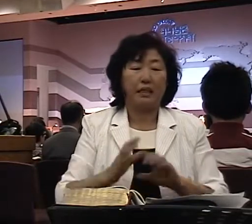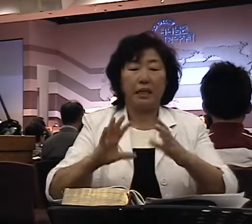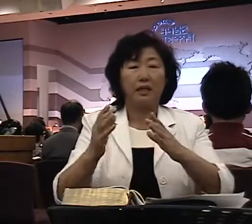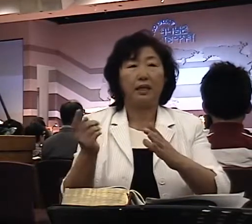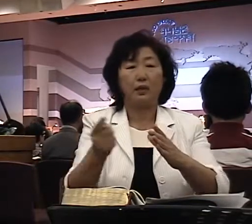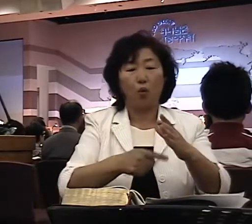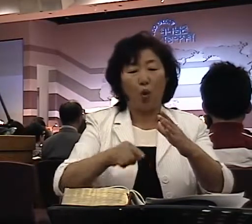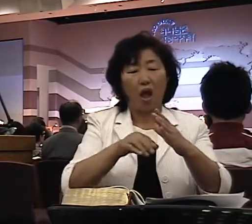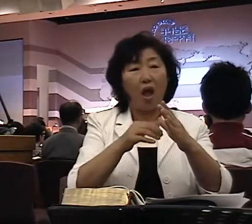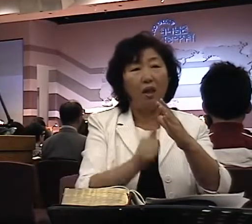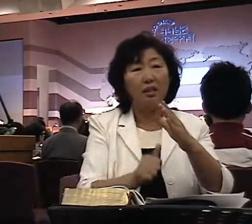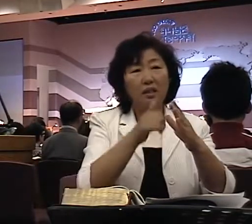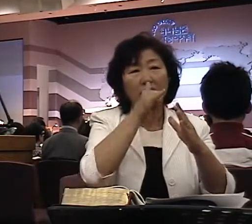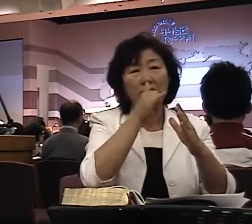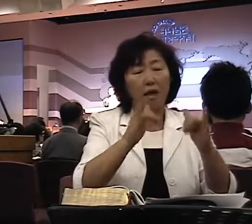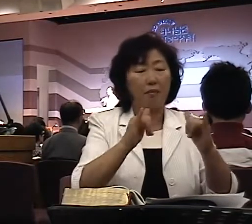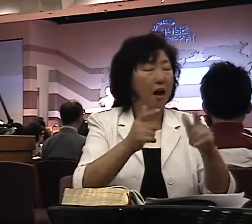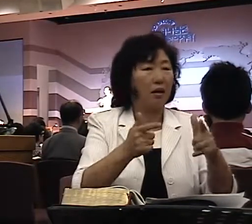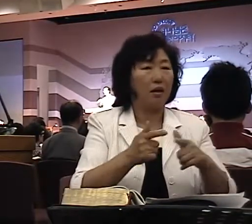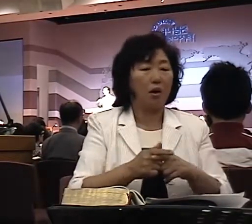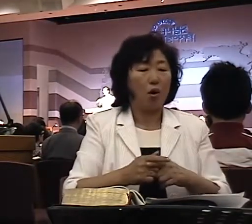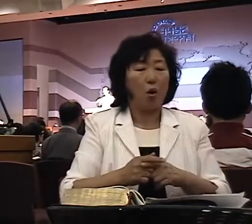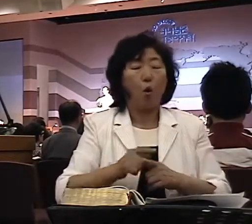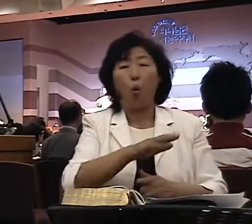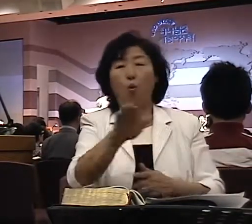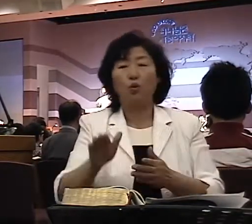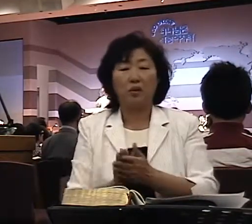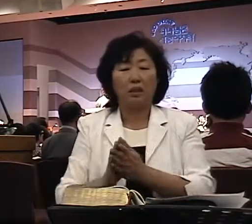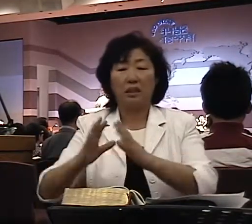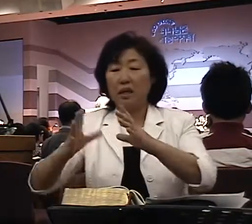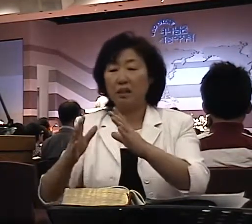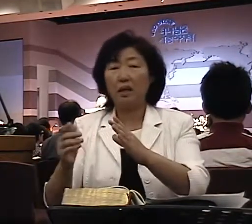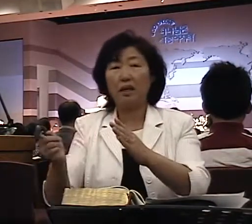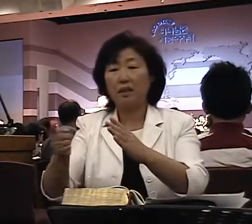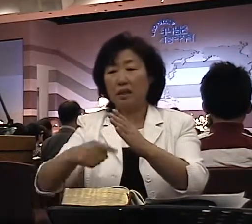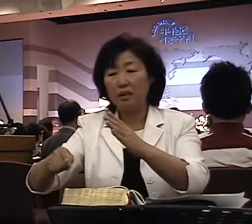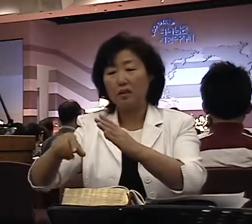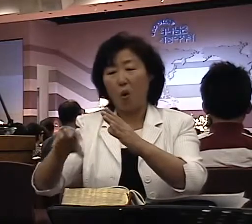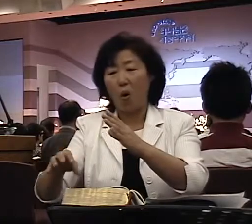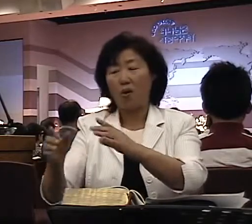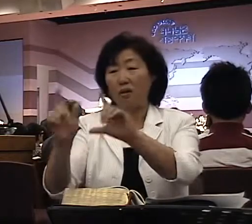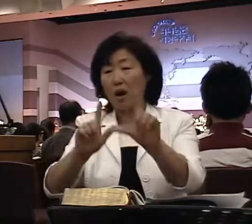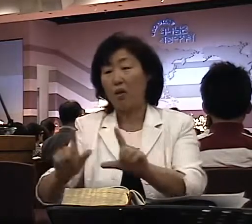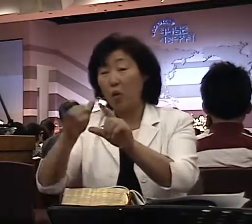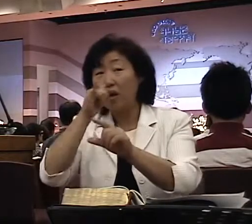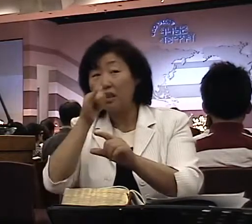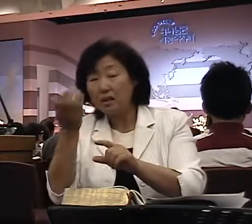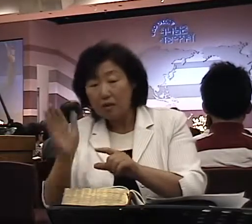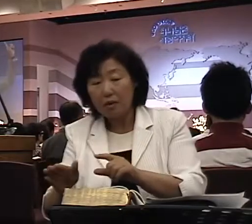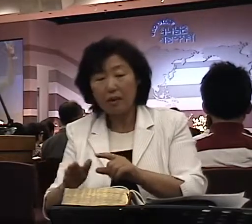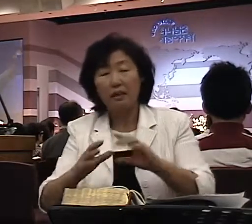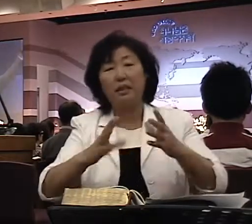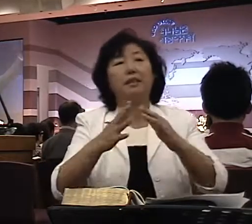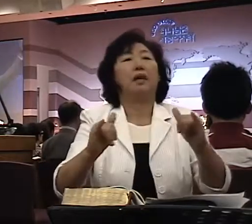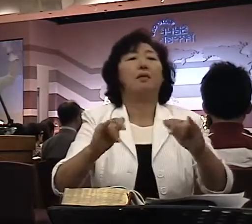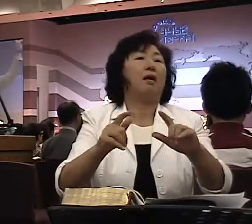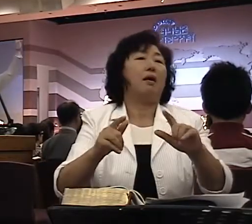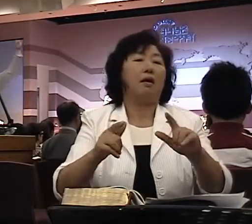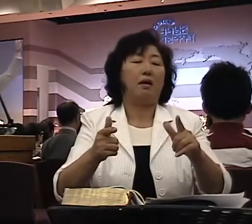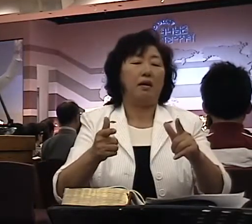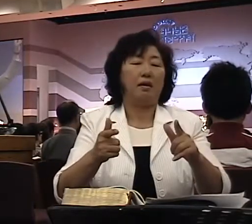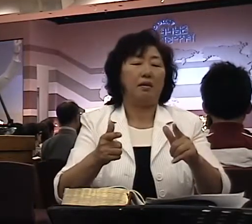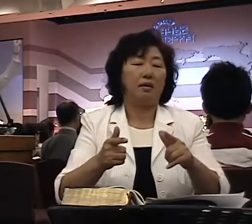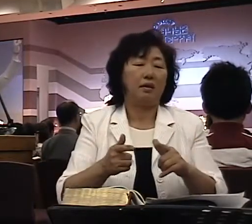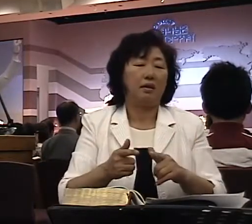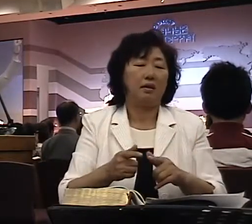말씀합니다. 우리는 세상에 살고 있지만 세상에 속한 자가 아닙니다. 그래서 성경은 너는 위의 것을